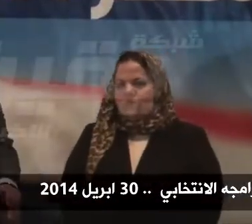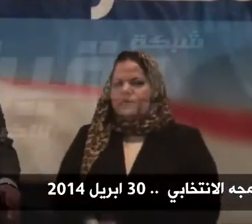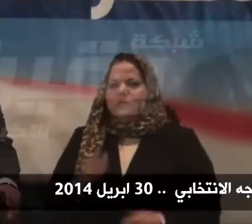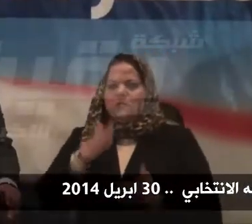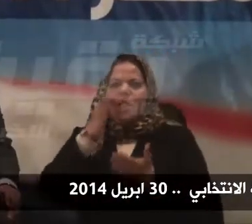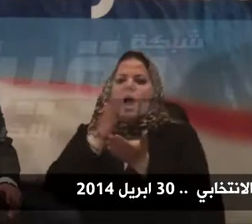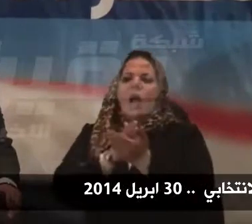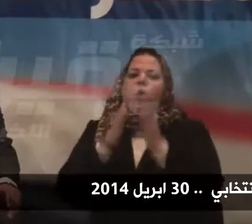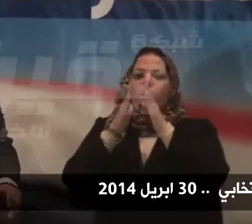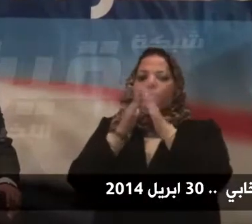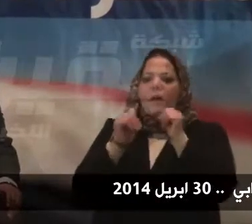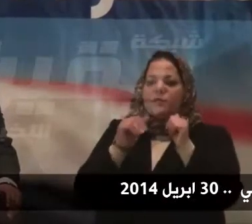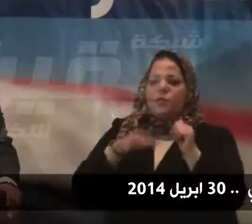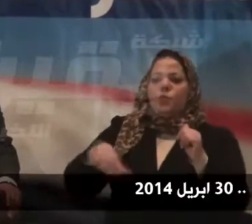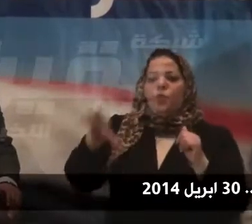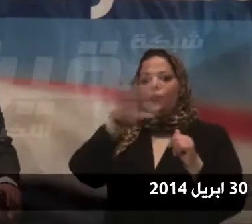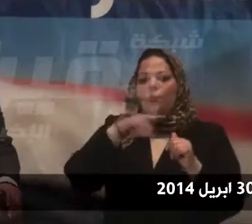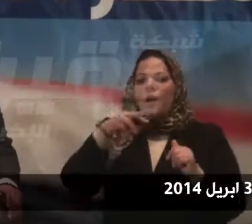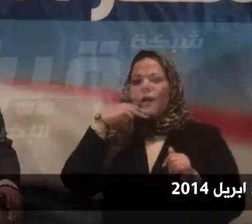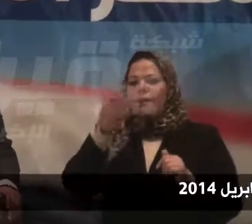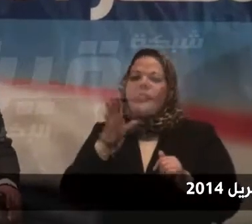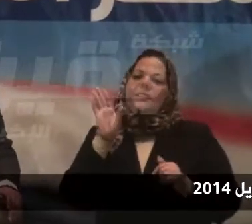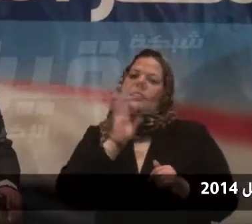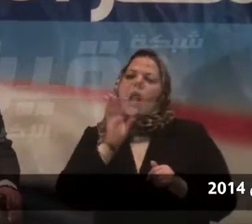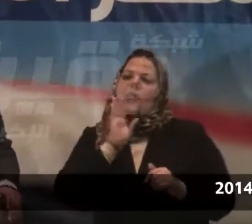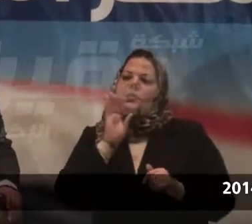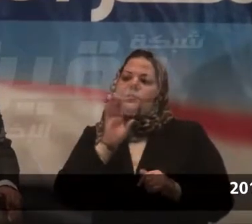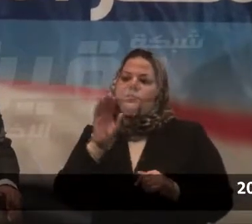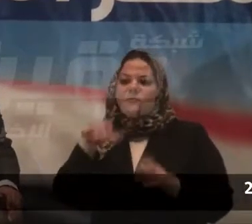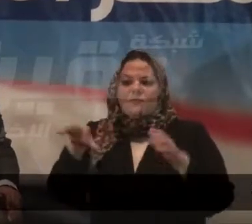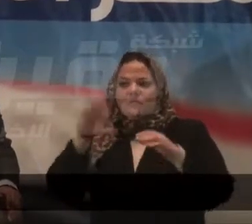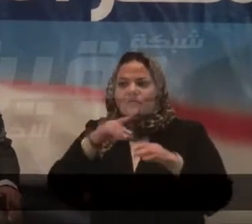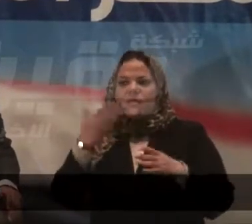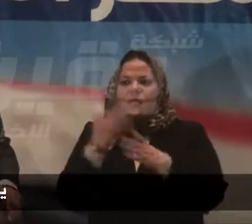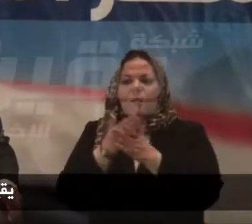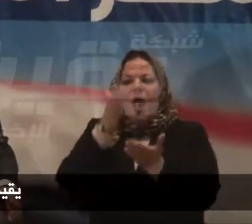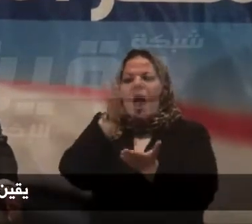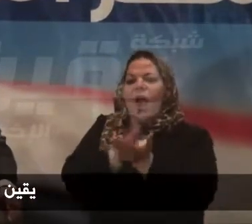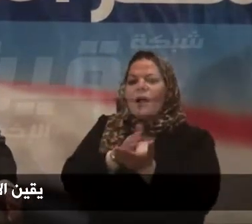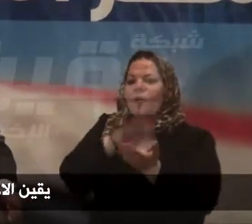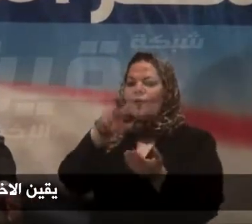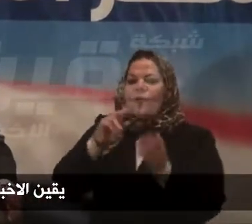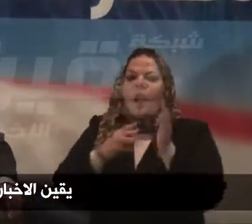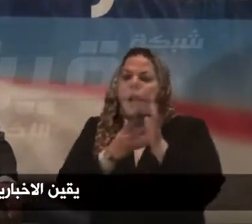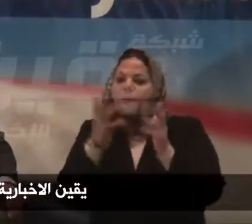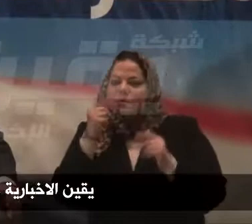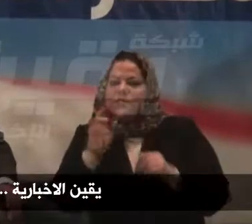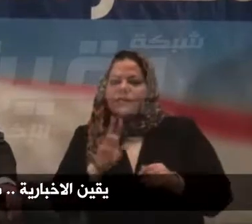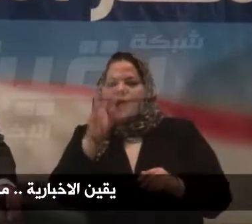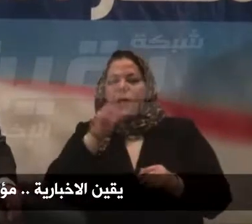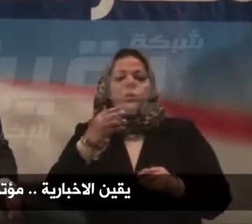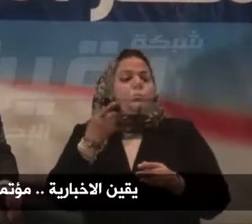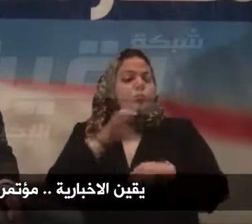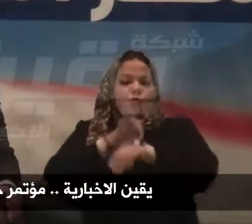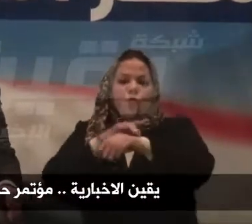حق المصريين في التعليم واحد من الحقوق السبعة. الأستاذ أحمد